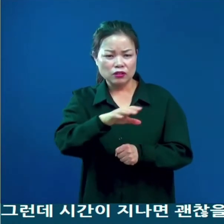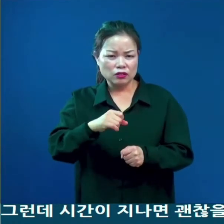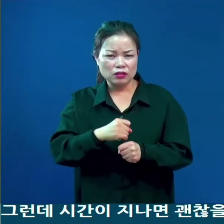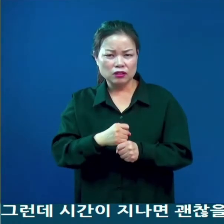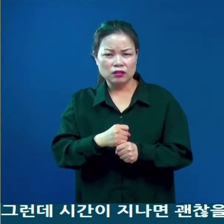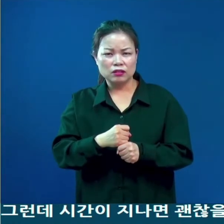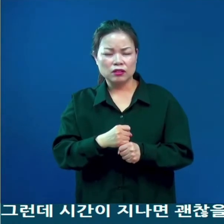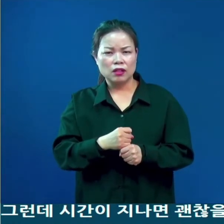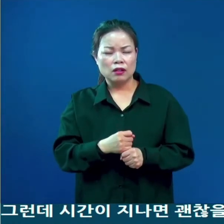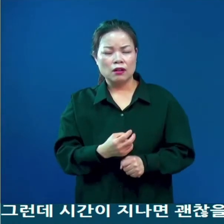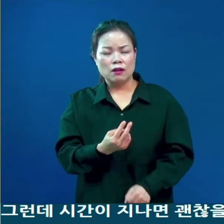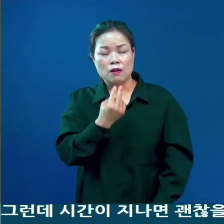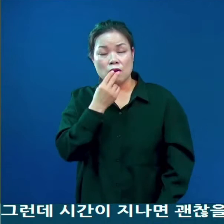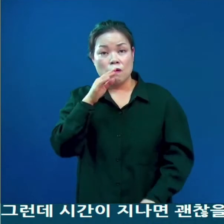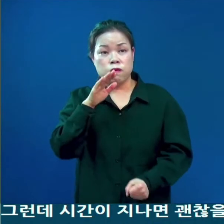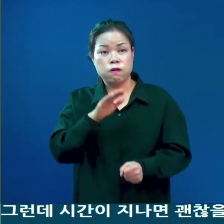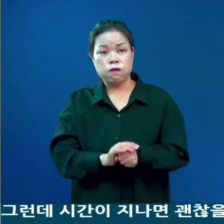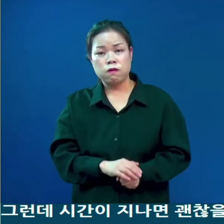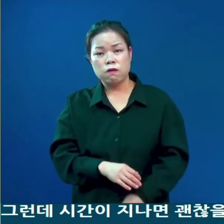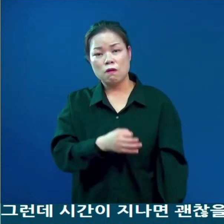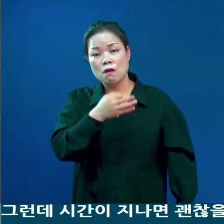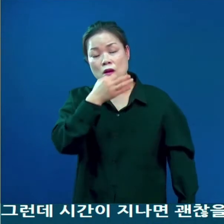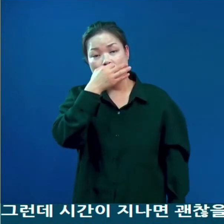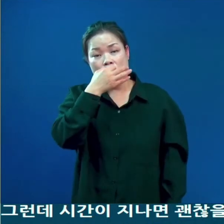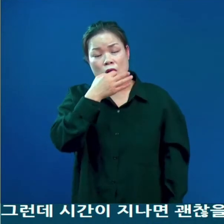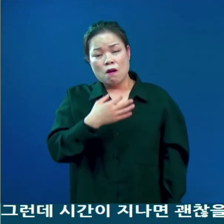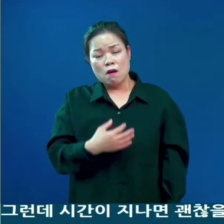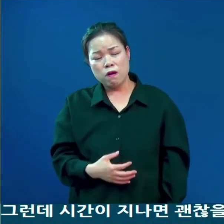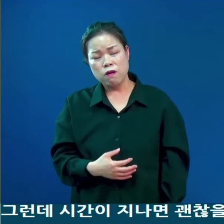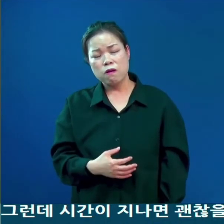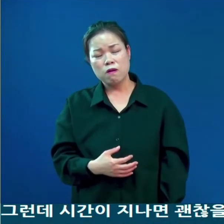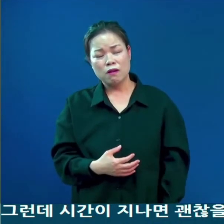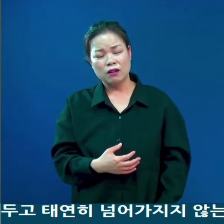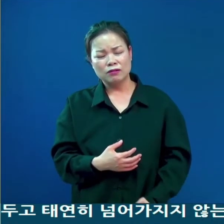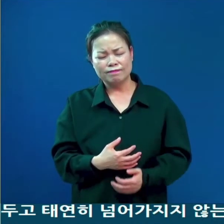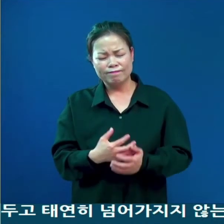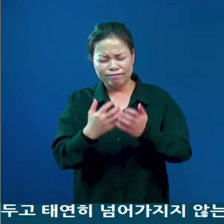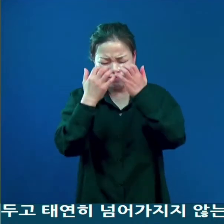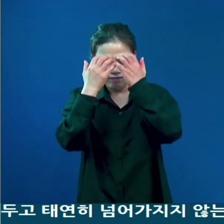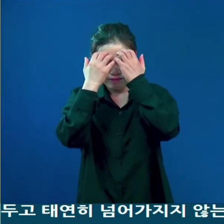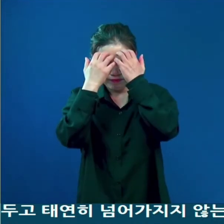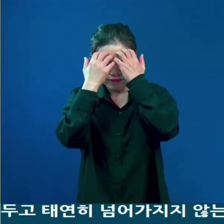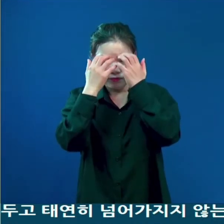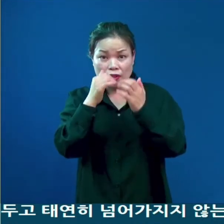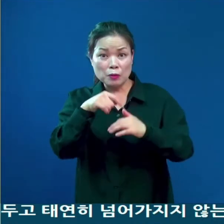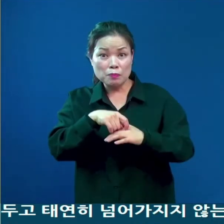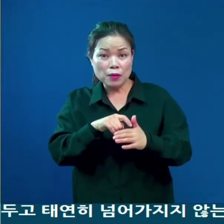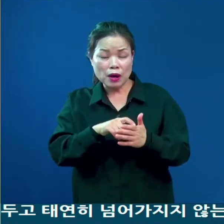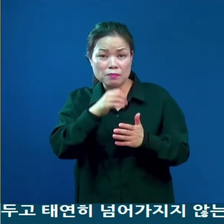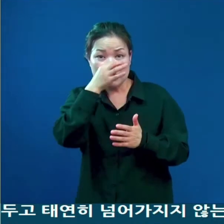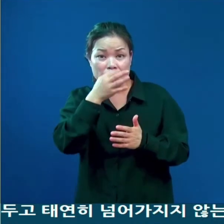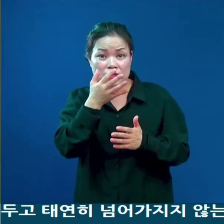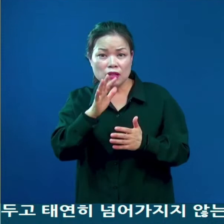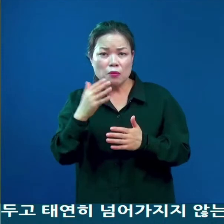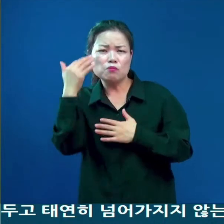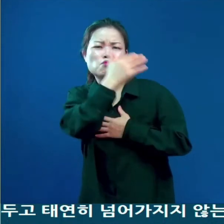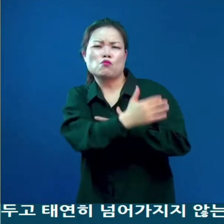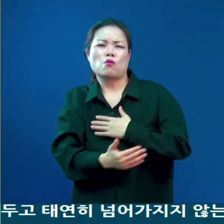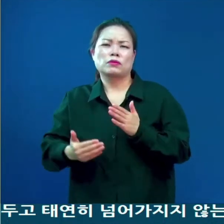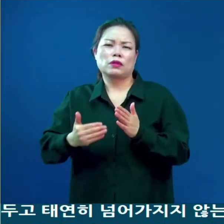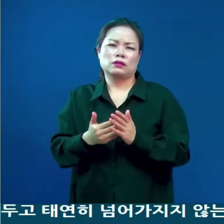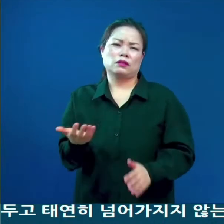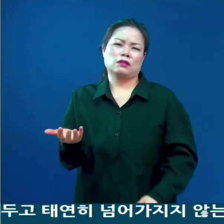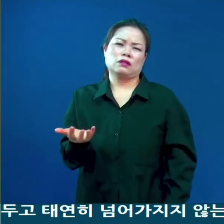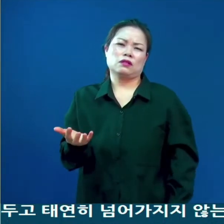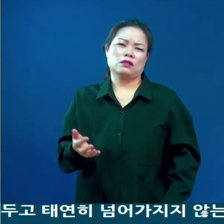나오고 신음소리가 새어나오는 거죠. 끙끙 앓으면서 마음만 힘들었는데 이젠 몸까지 아픈